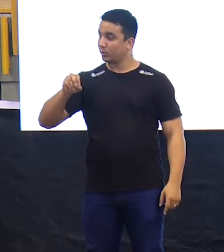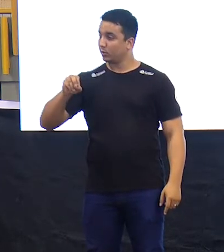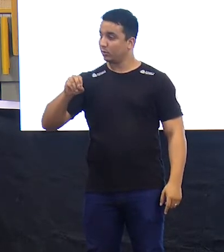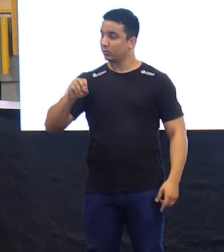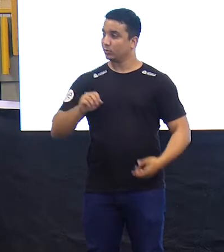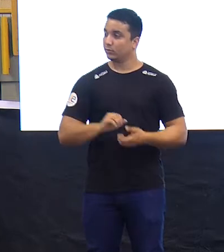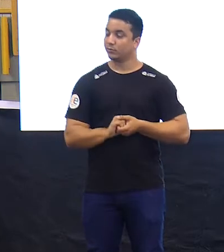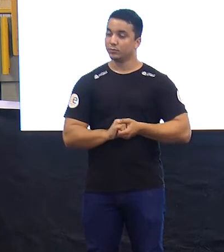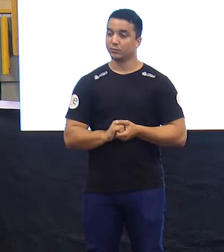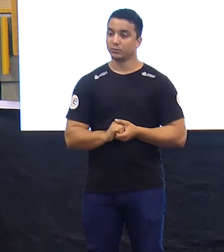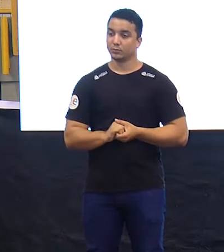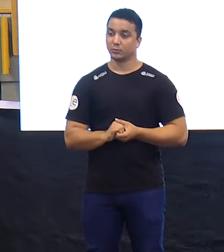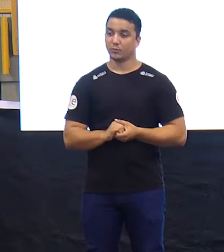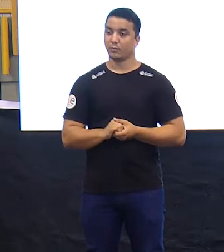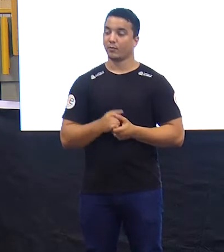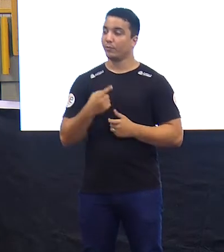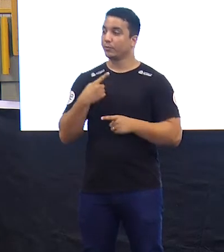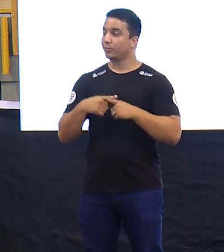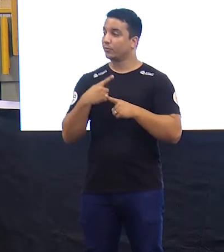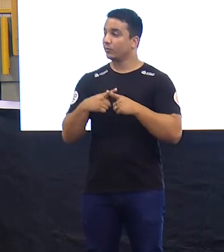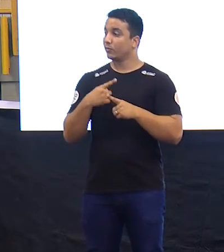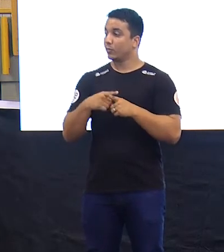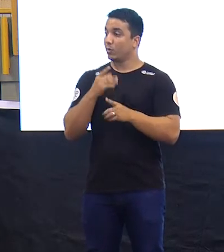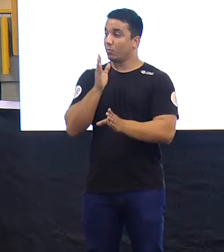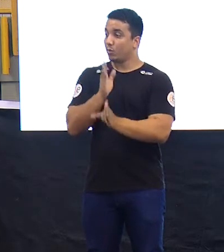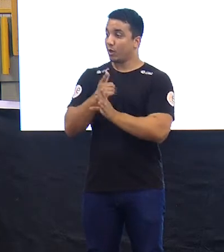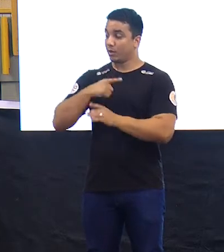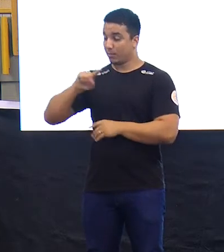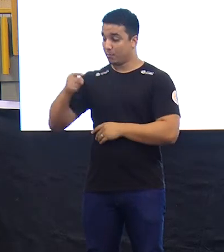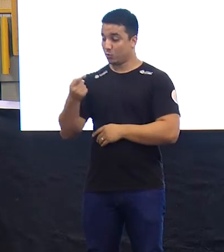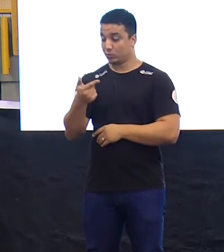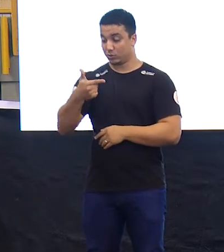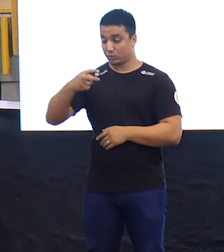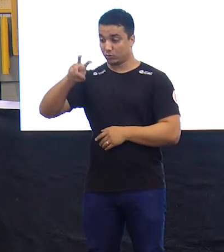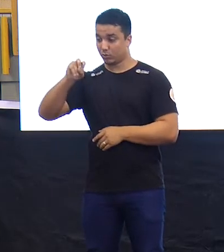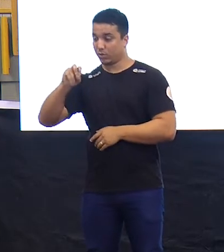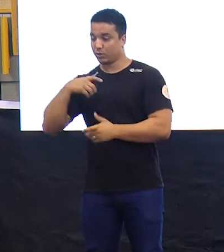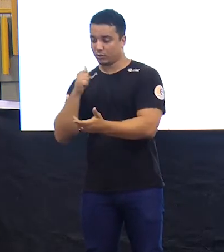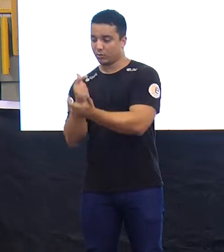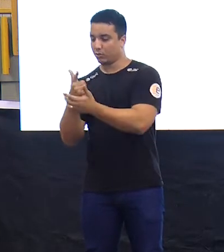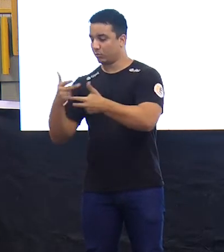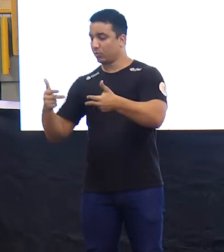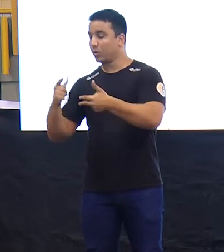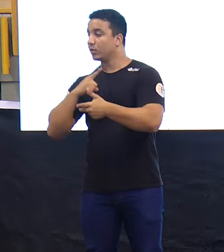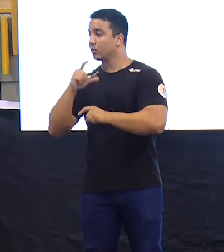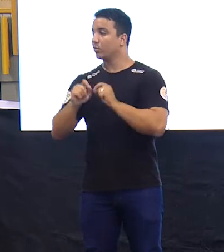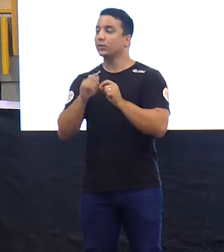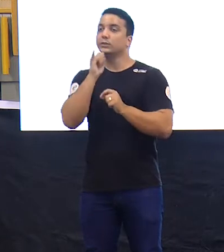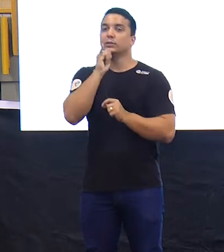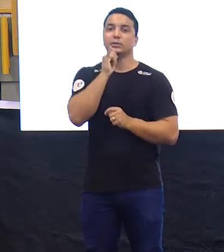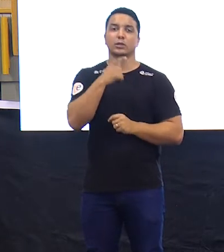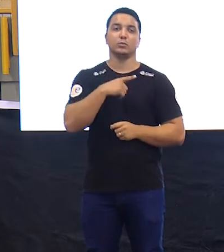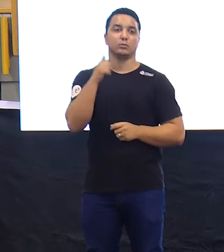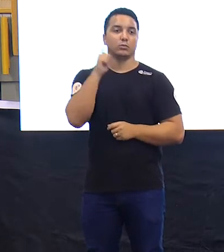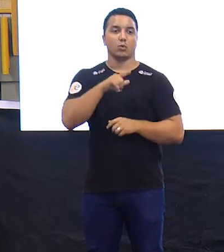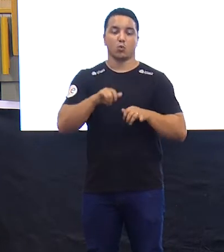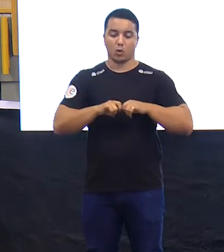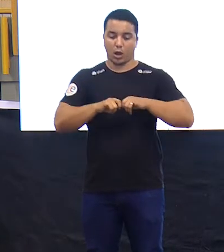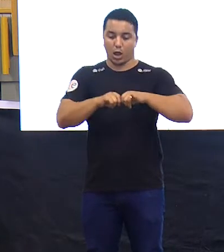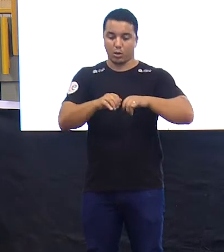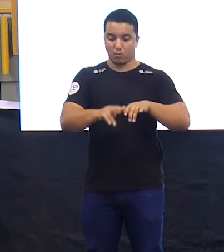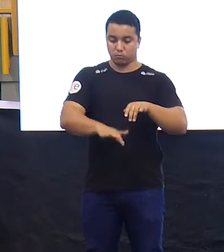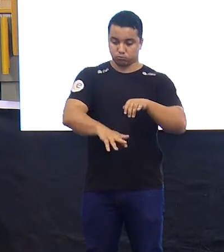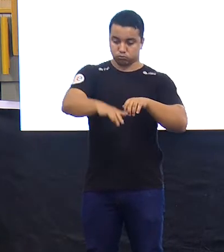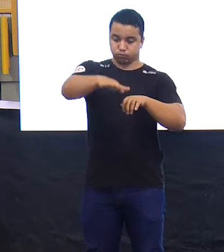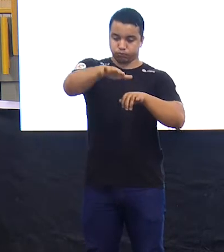1.250? Por quê? Porque a cada 1.250 de compras, vamos supor que eu enchia